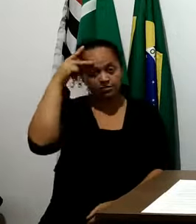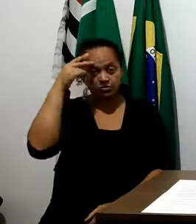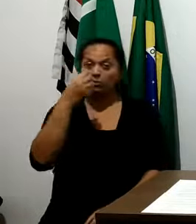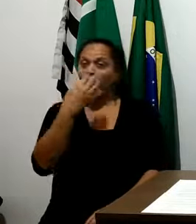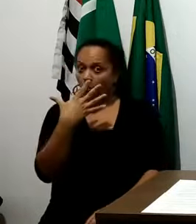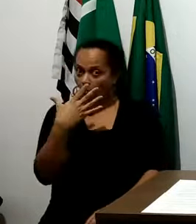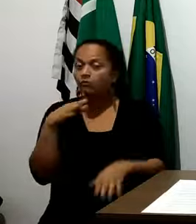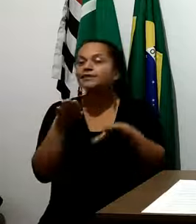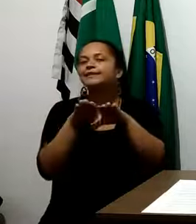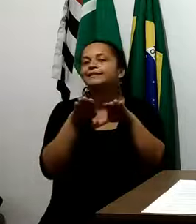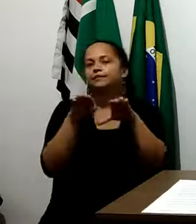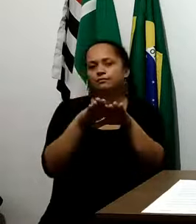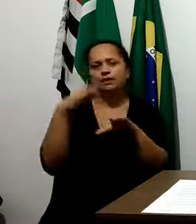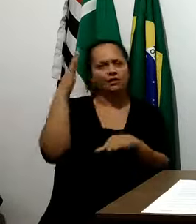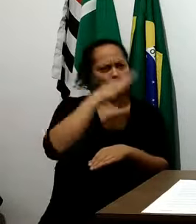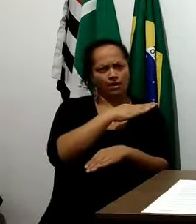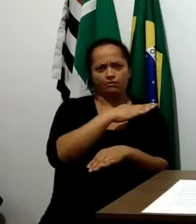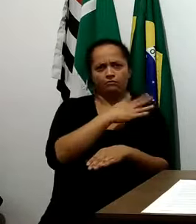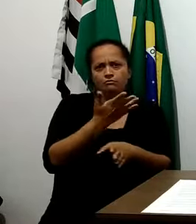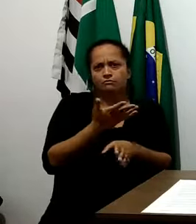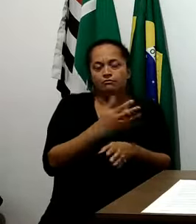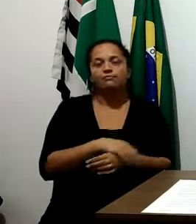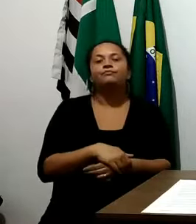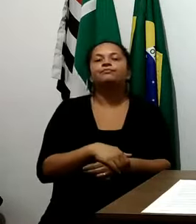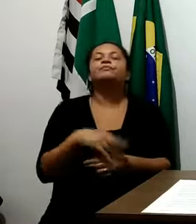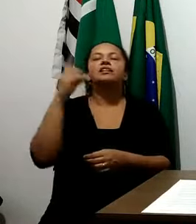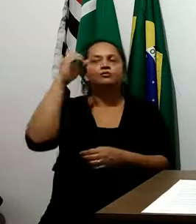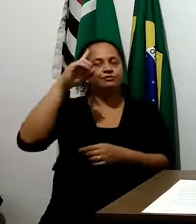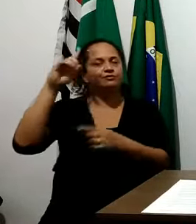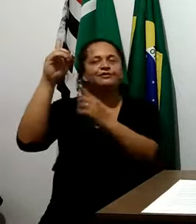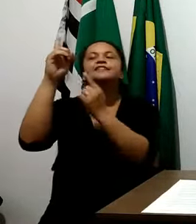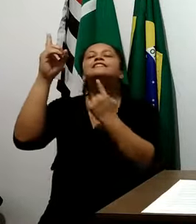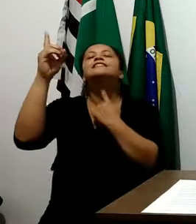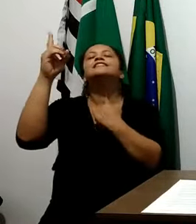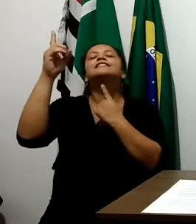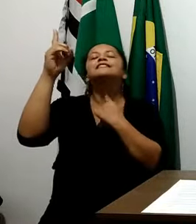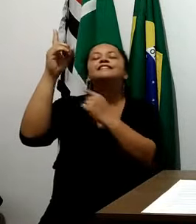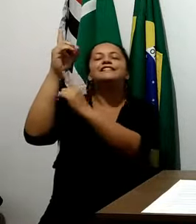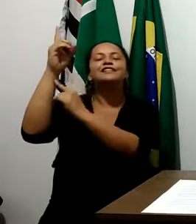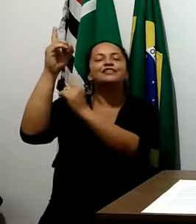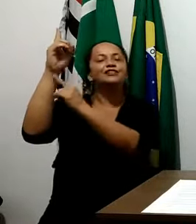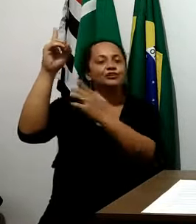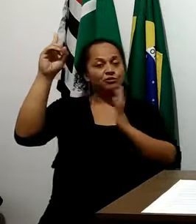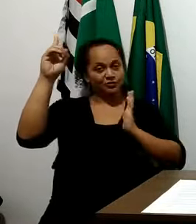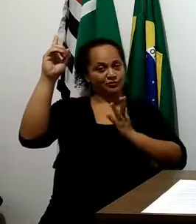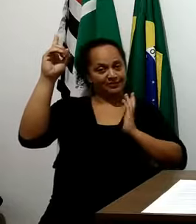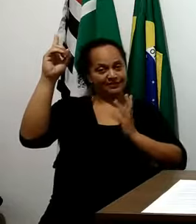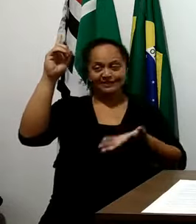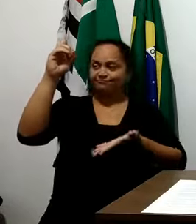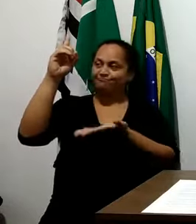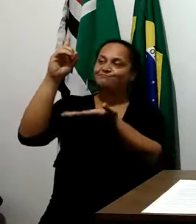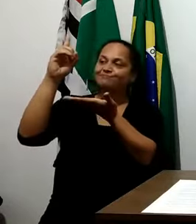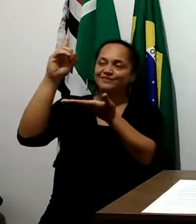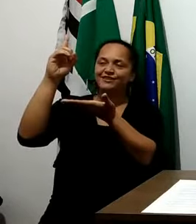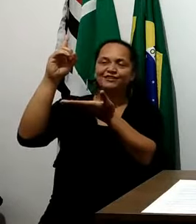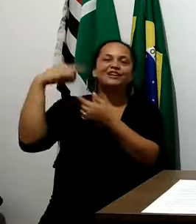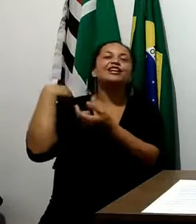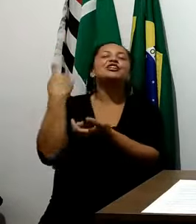reflete isso. O desejo do coração de Deus é que todos sejam salvos e que todos cheguem